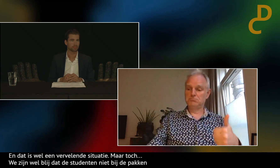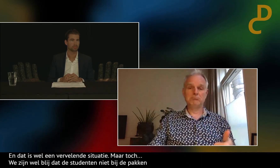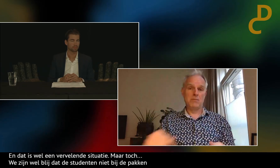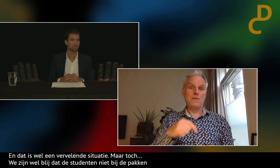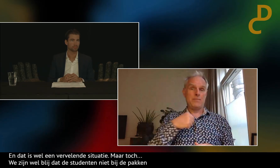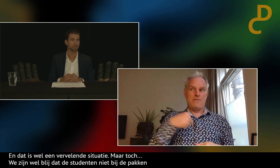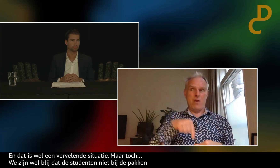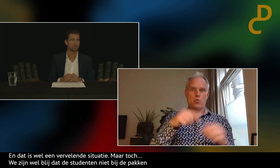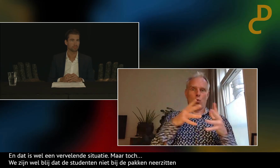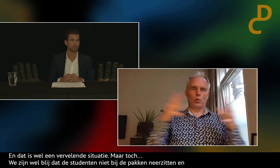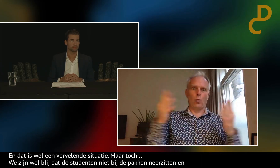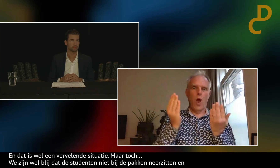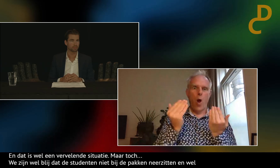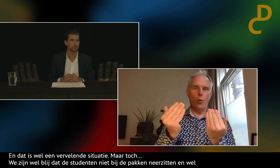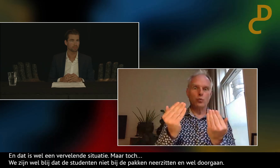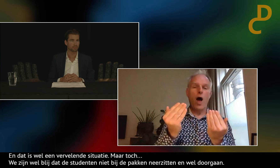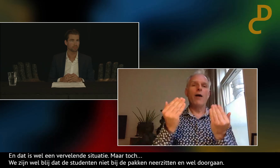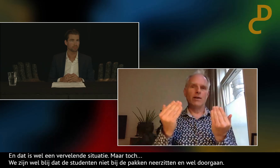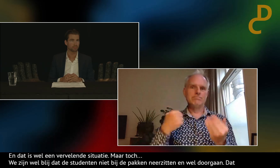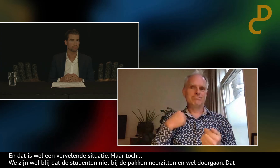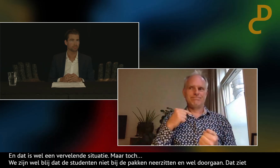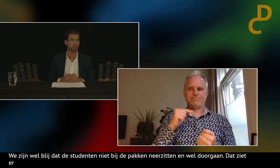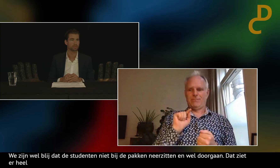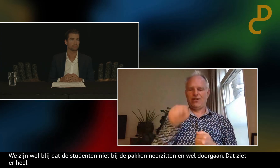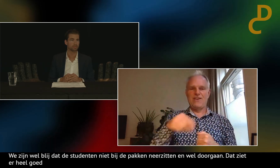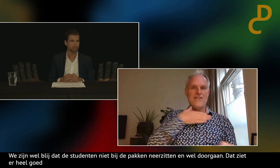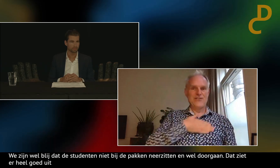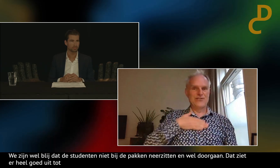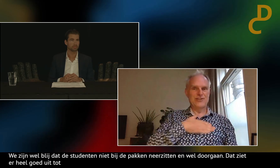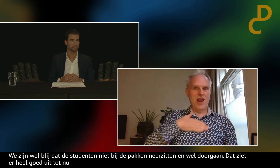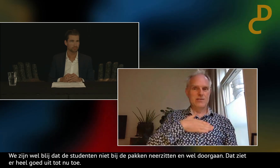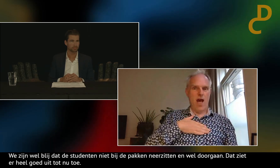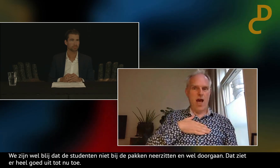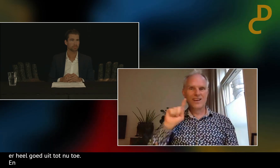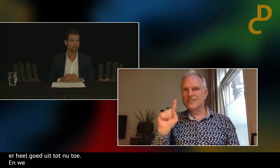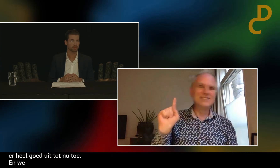ziet er heel goed uit tot nu toe. En we hopen dan ook in